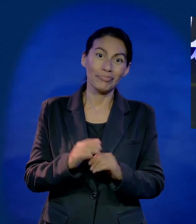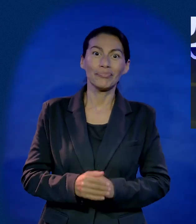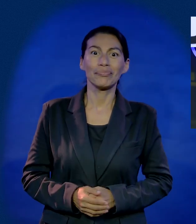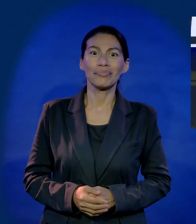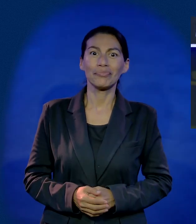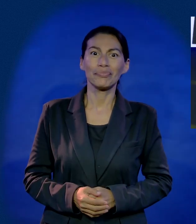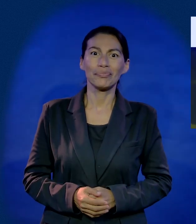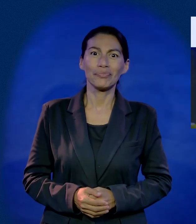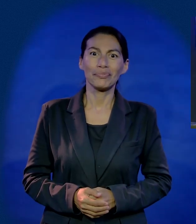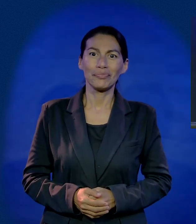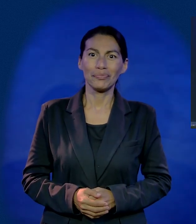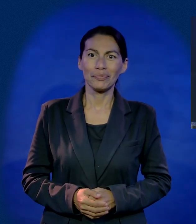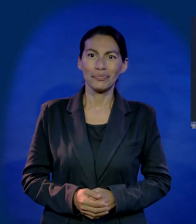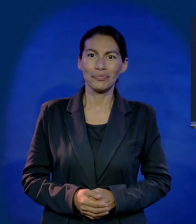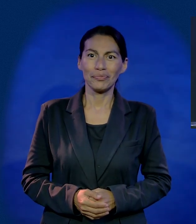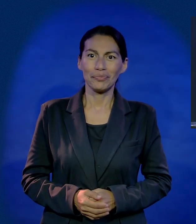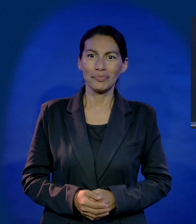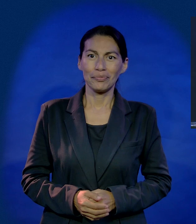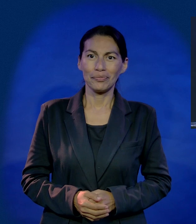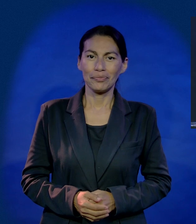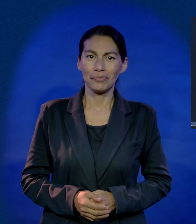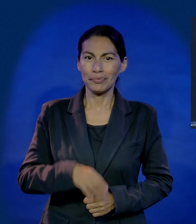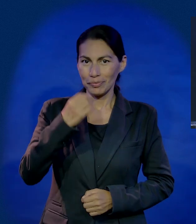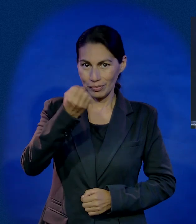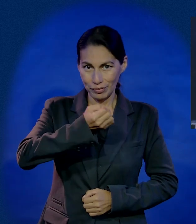te hable esta noche.